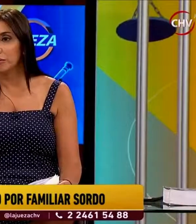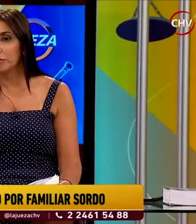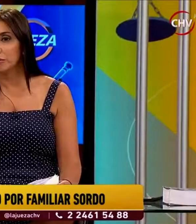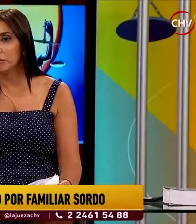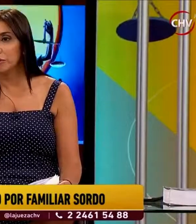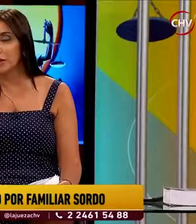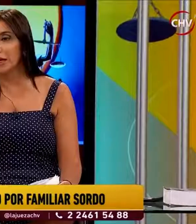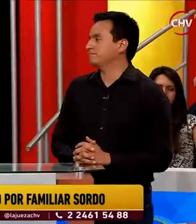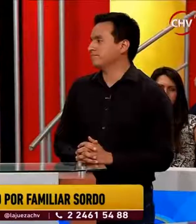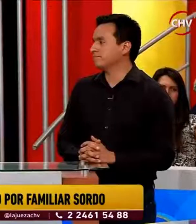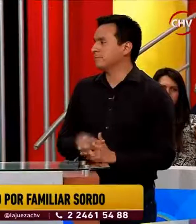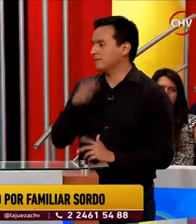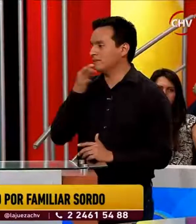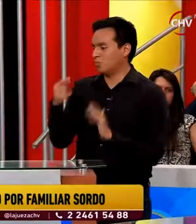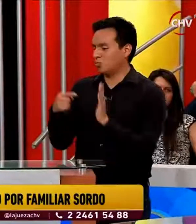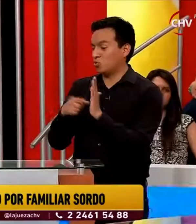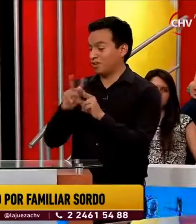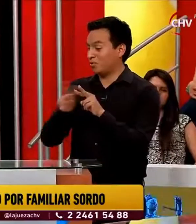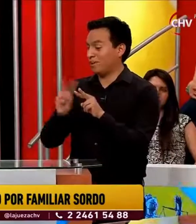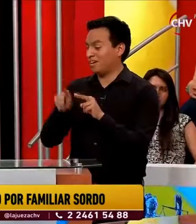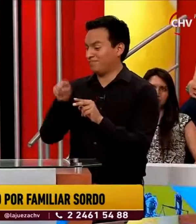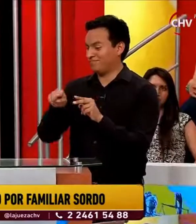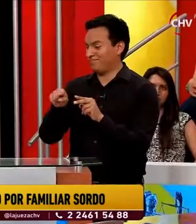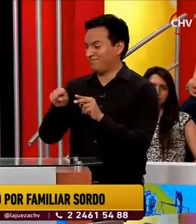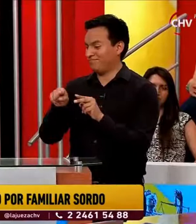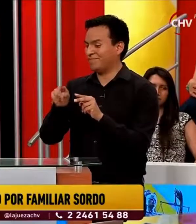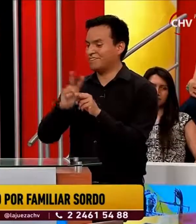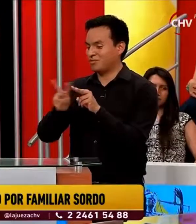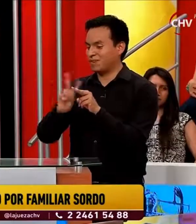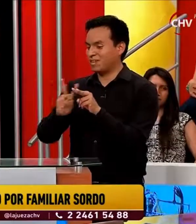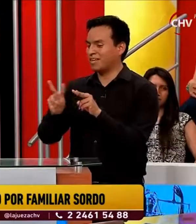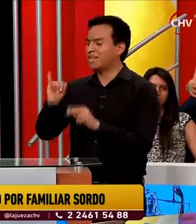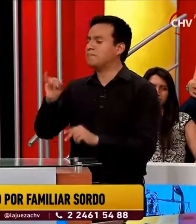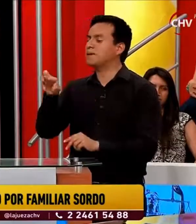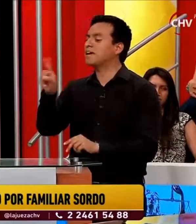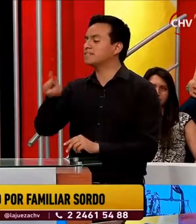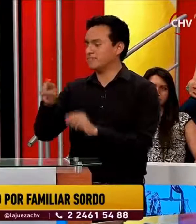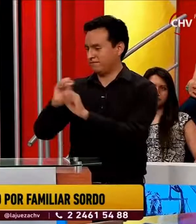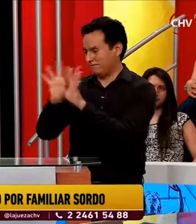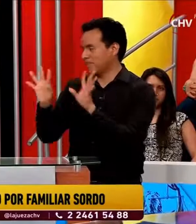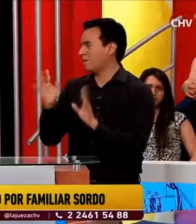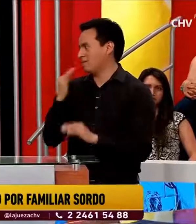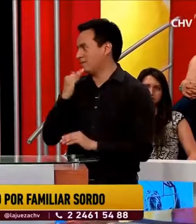O sea, aquí habría un punto que resolver. Tendríamos que resolverlo con el IPS. Claro.